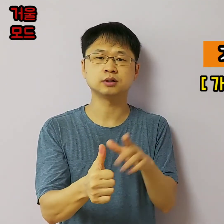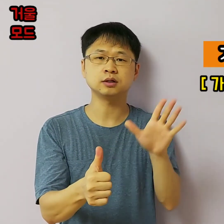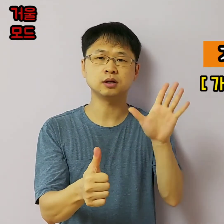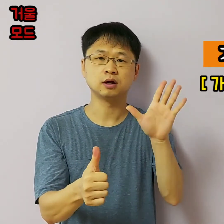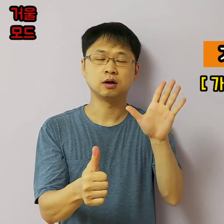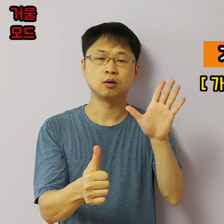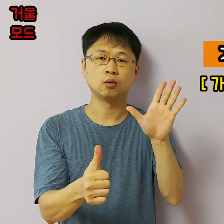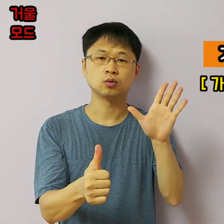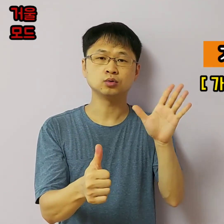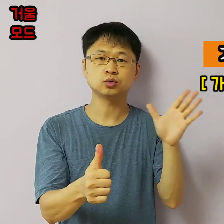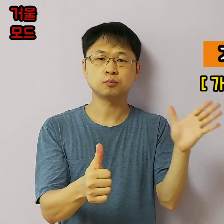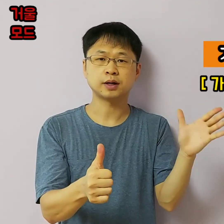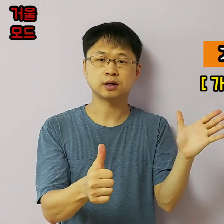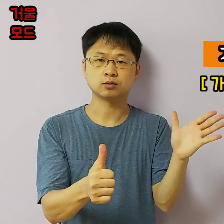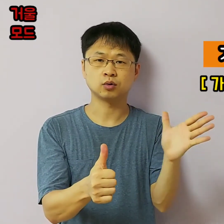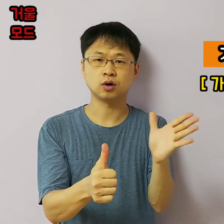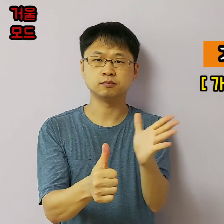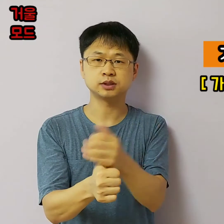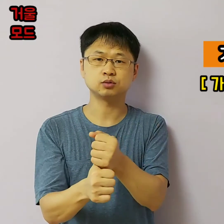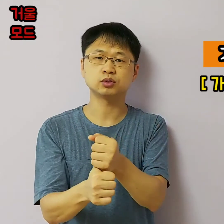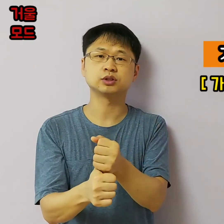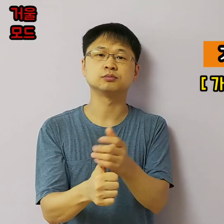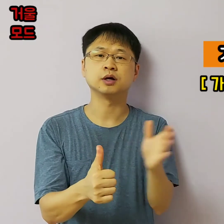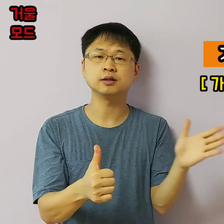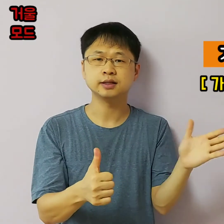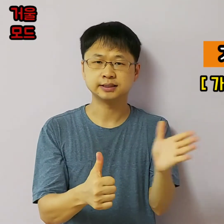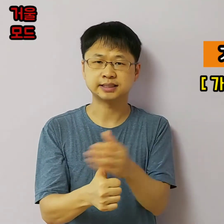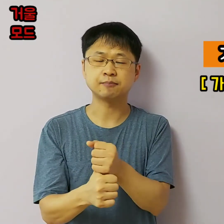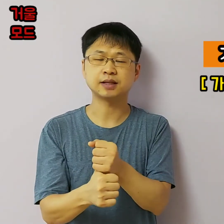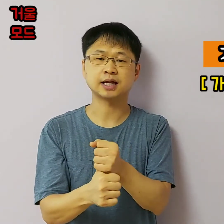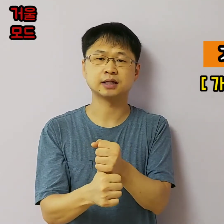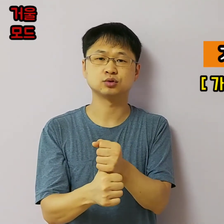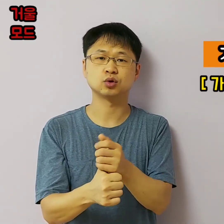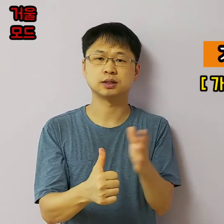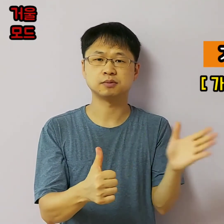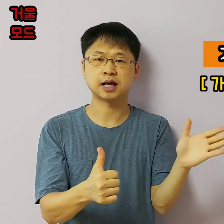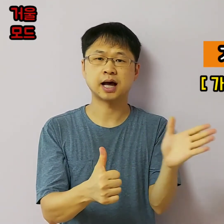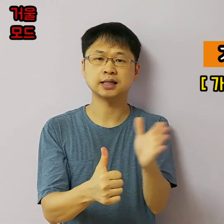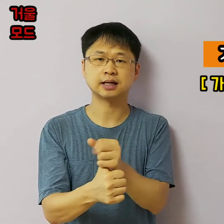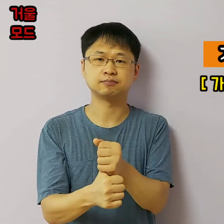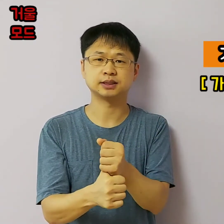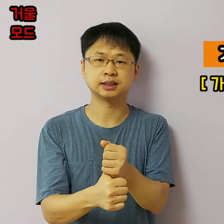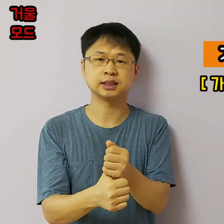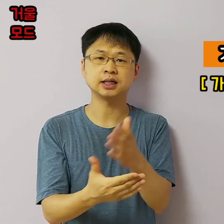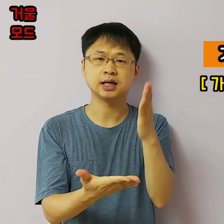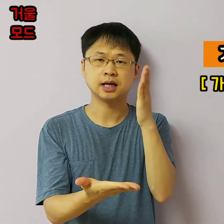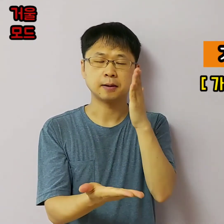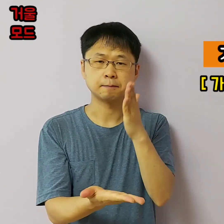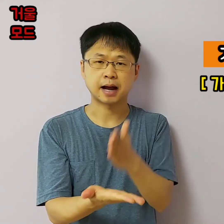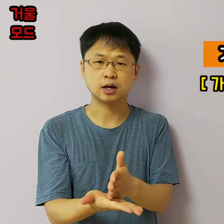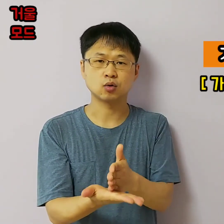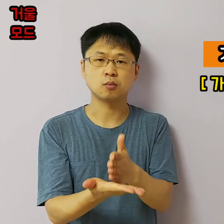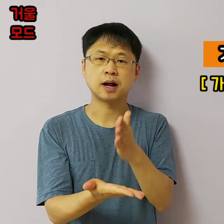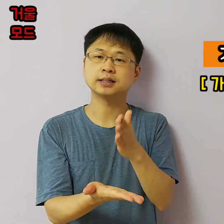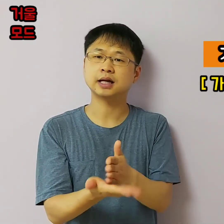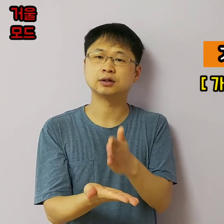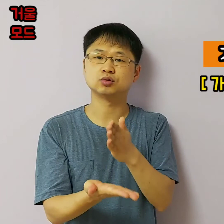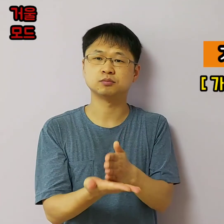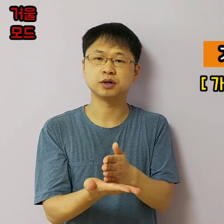엄지주먹을 오른손 바닥으로 엄지를 움켜주면 잡다라는 수어가 됩니다. 잡지 말고, 말다라는 수어는